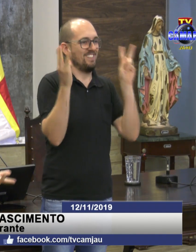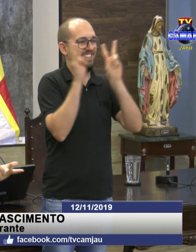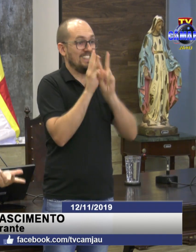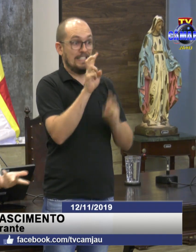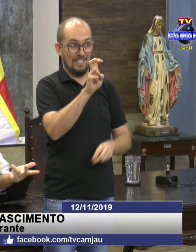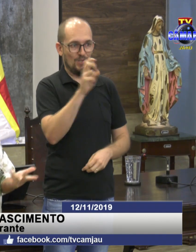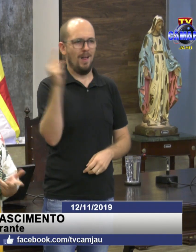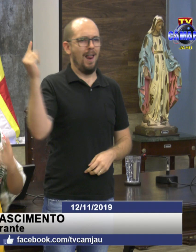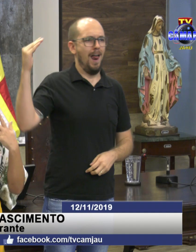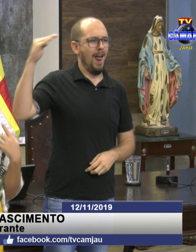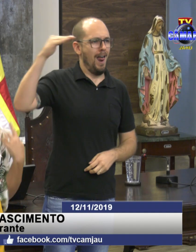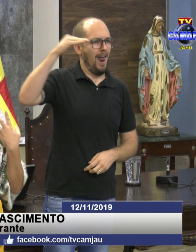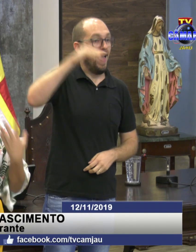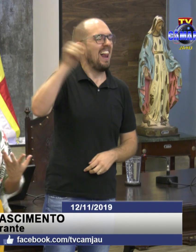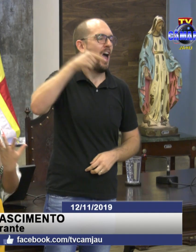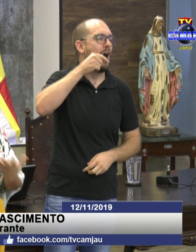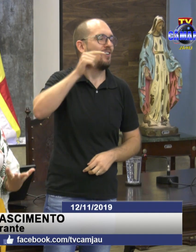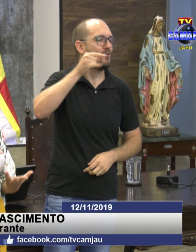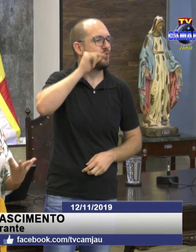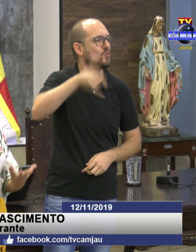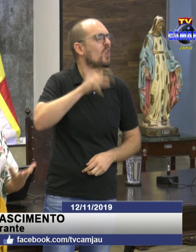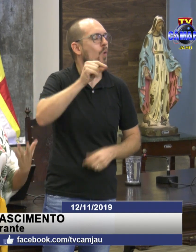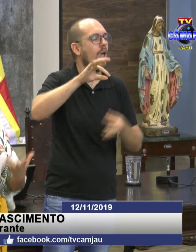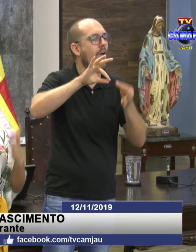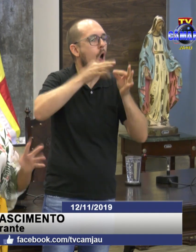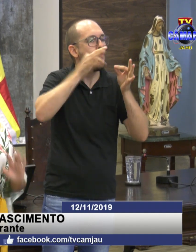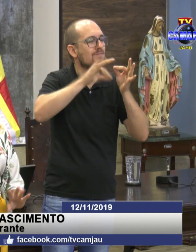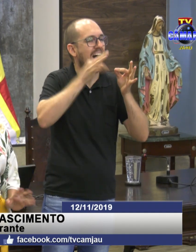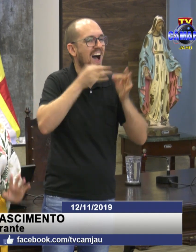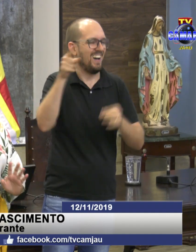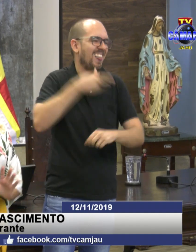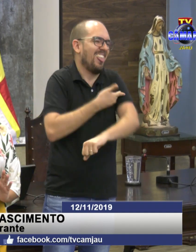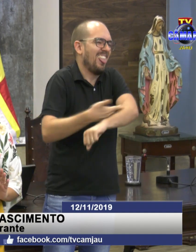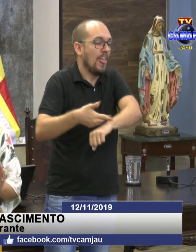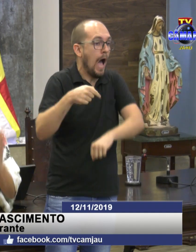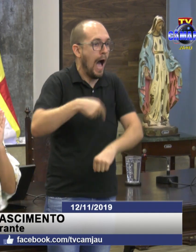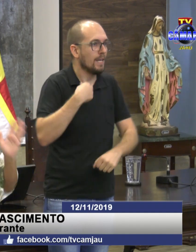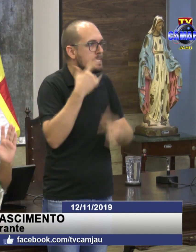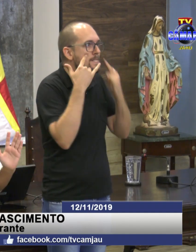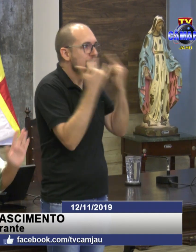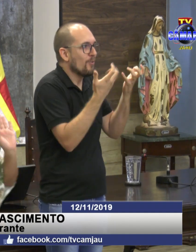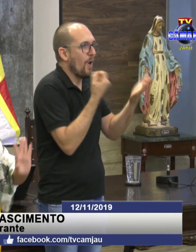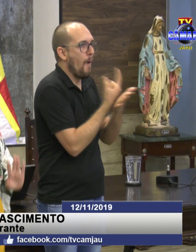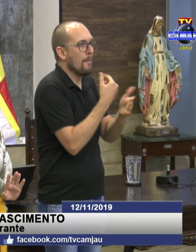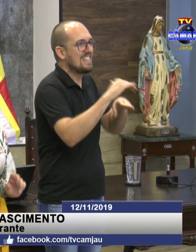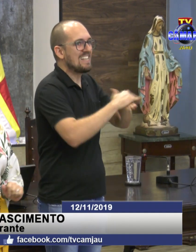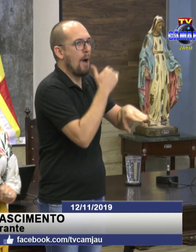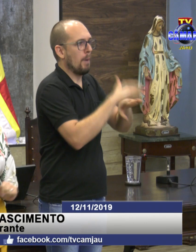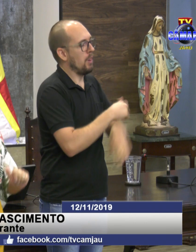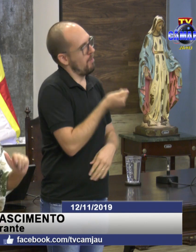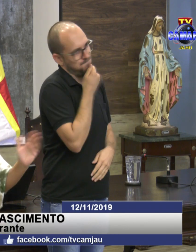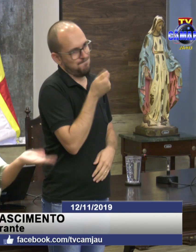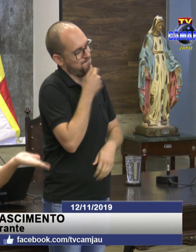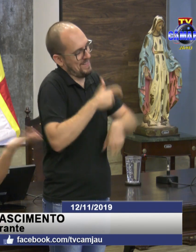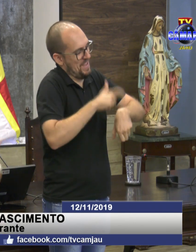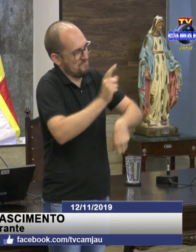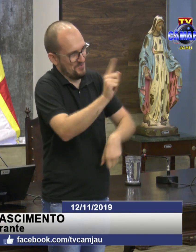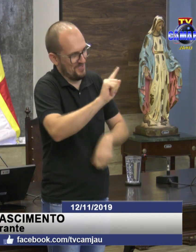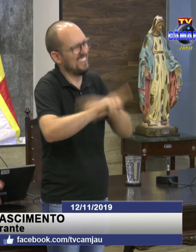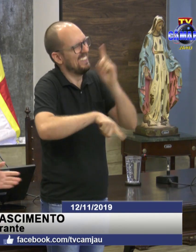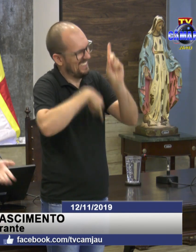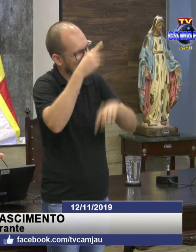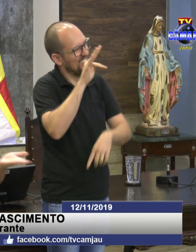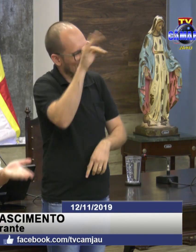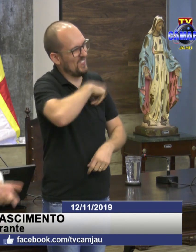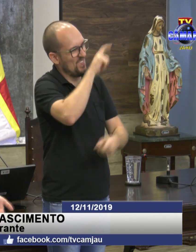do sapato e a gente não conseguiu nem ver um sapato. A gente está um pouco revoltada, mas a gente volta, se Deus quiser. Convidamos